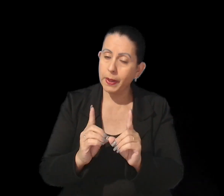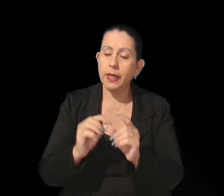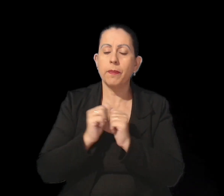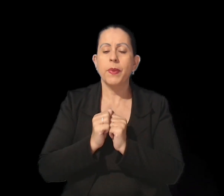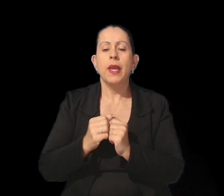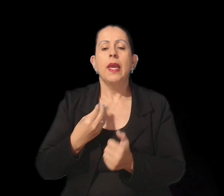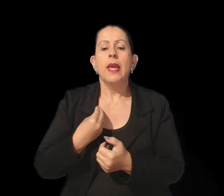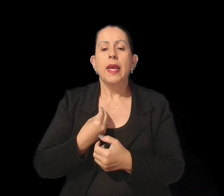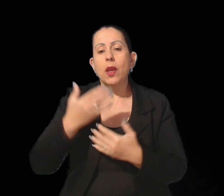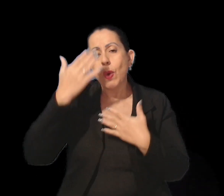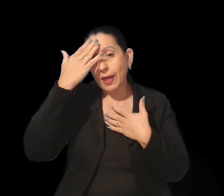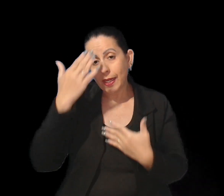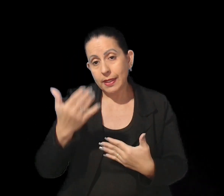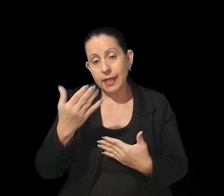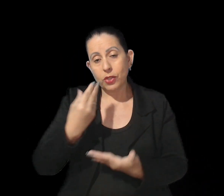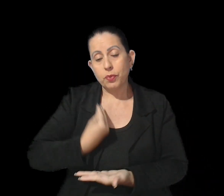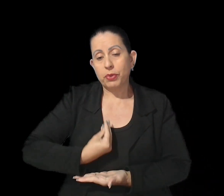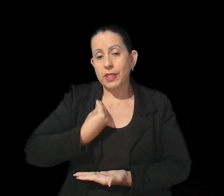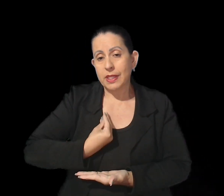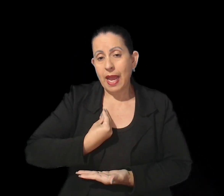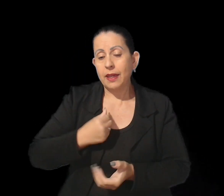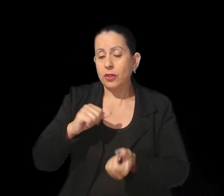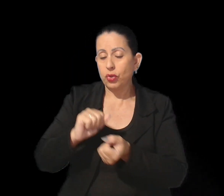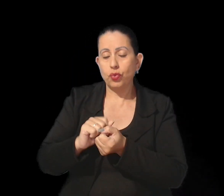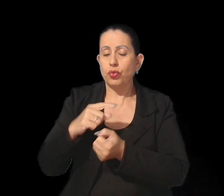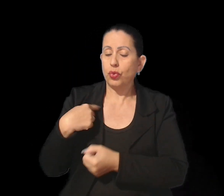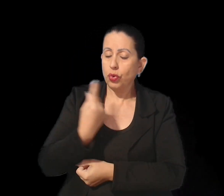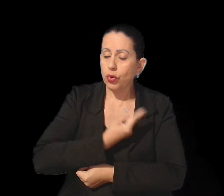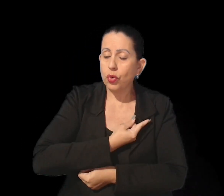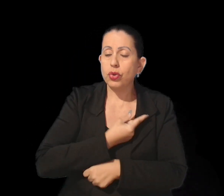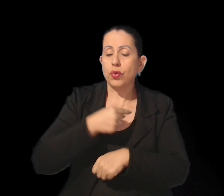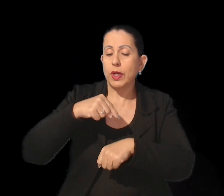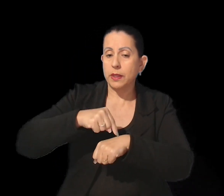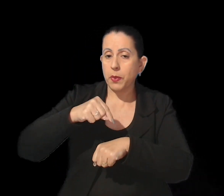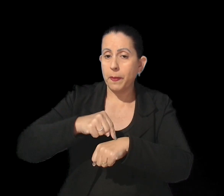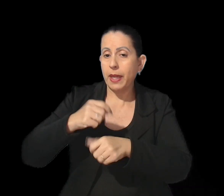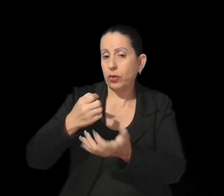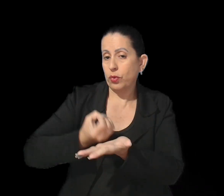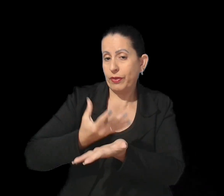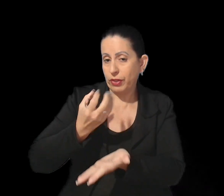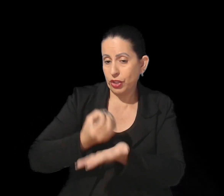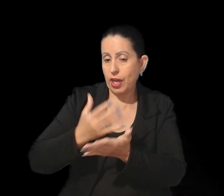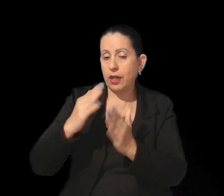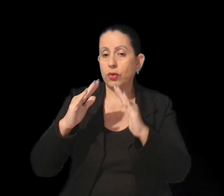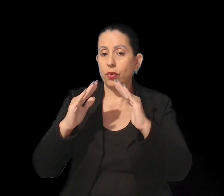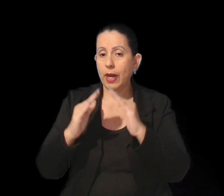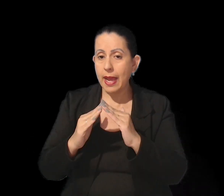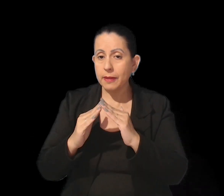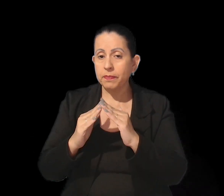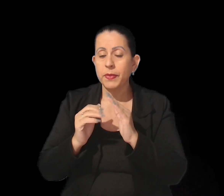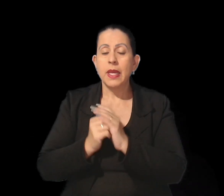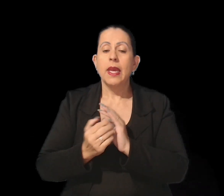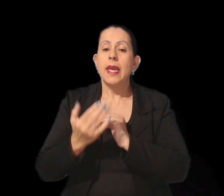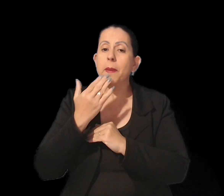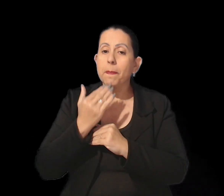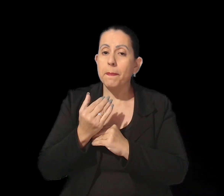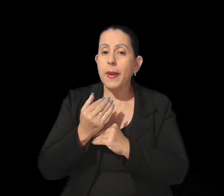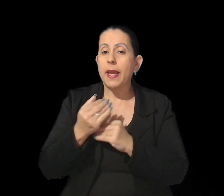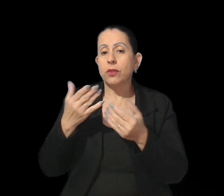acompanha. Eu agradeço por estarem junto conosco nesse momento no Evangelho no Lar e peço